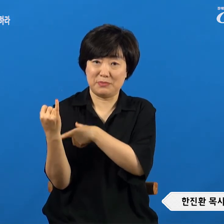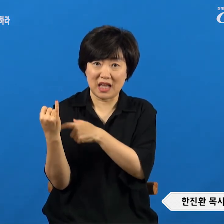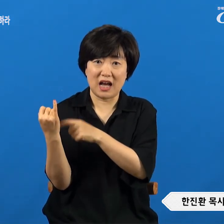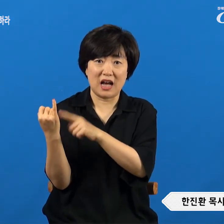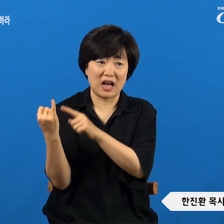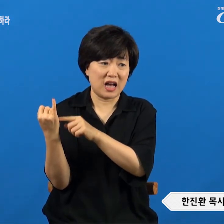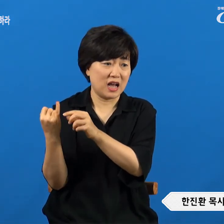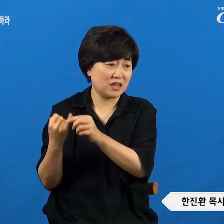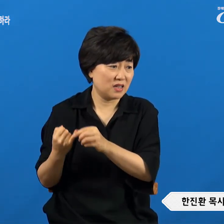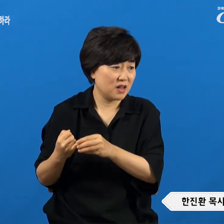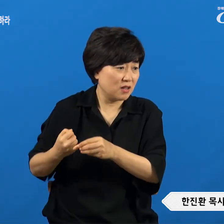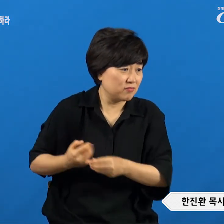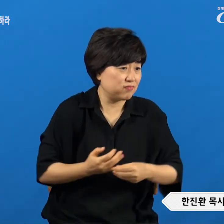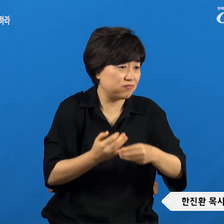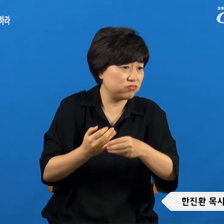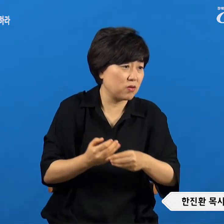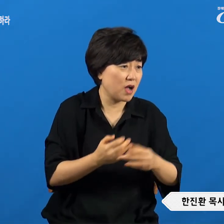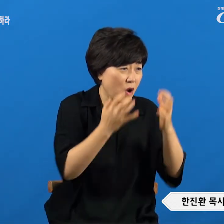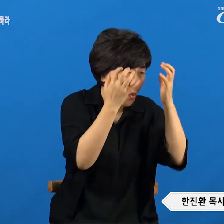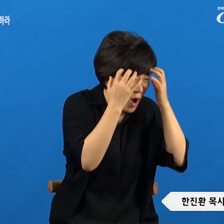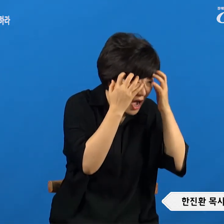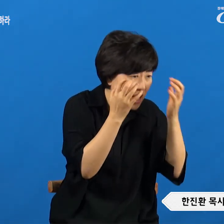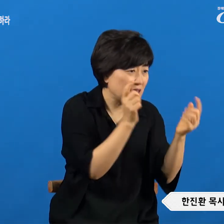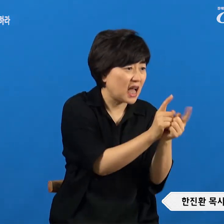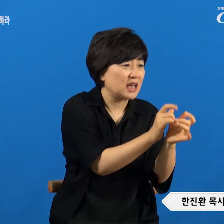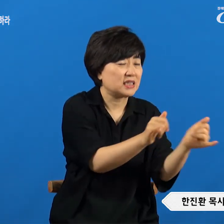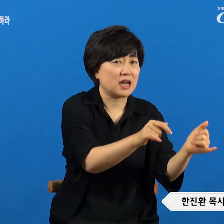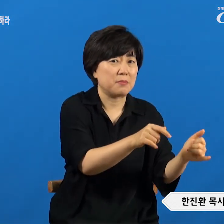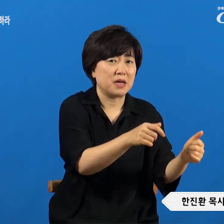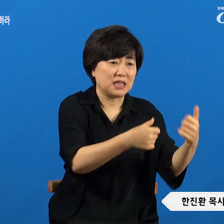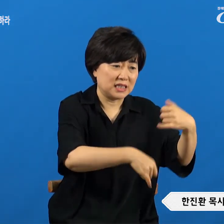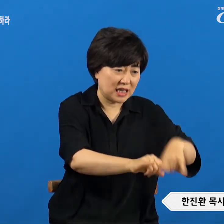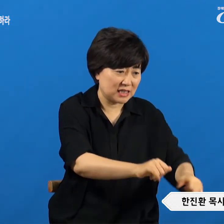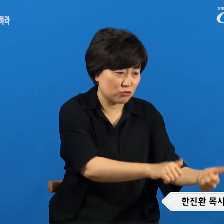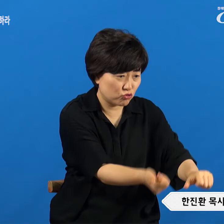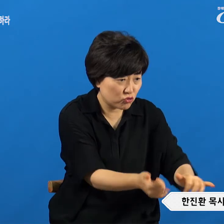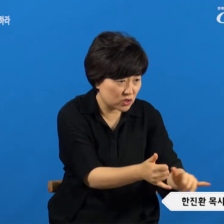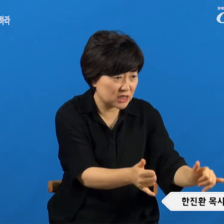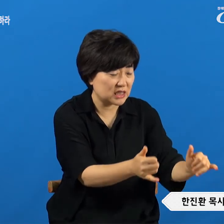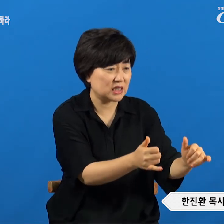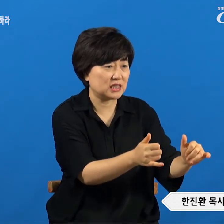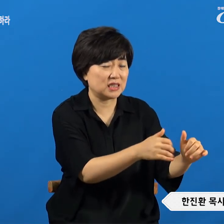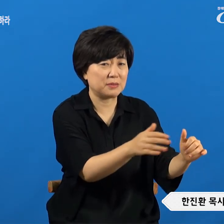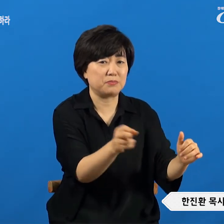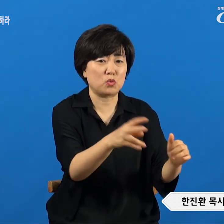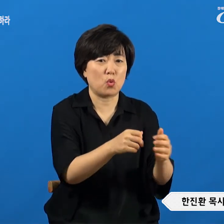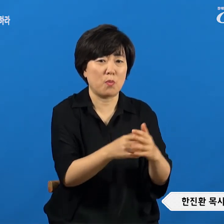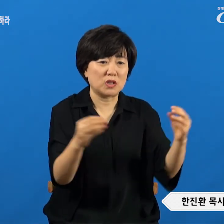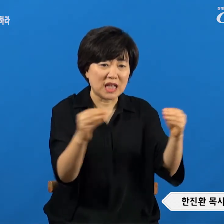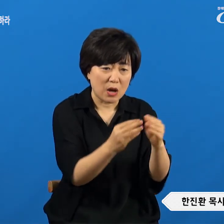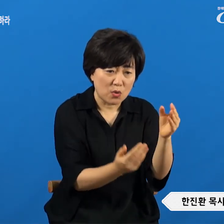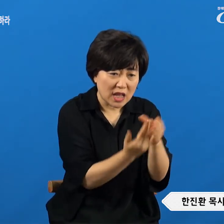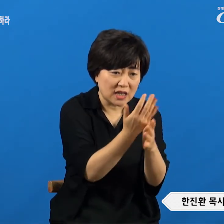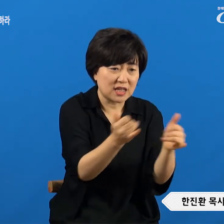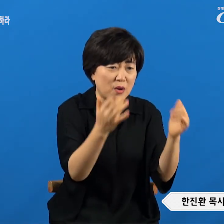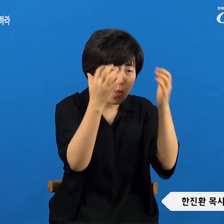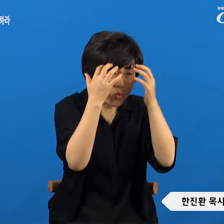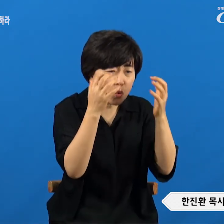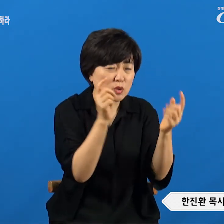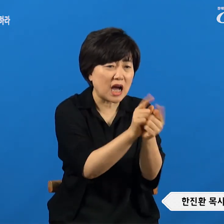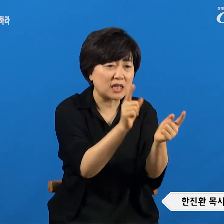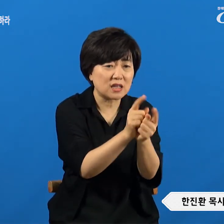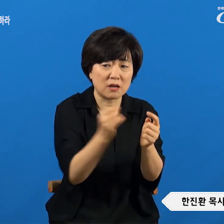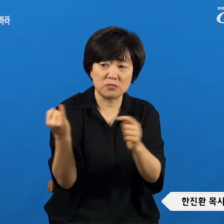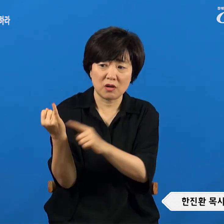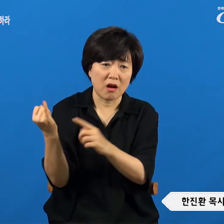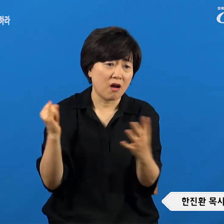보내십니다. 자식을 잃은 사람, 사고를 당한 사람, 무슨 그 고통을 당한 사람, 그